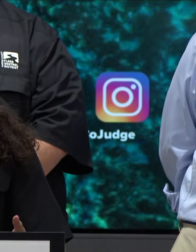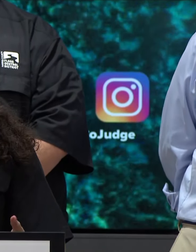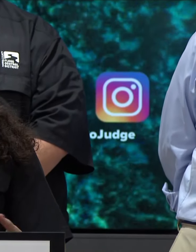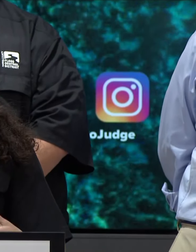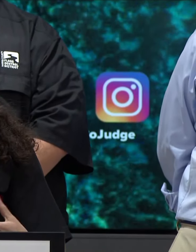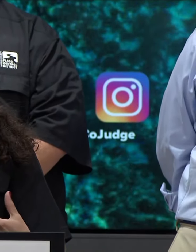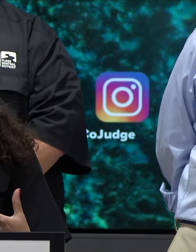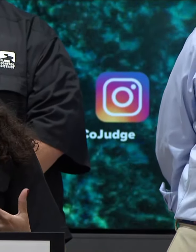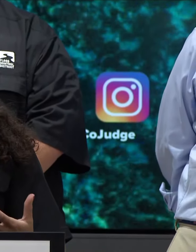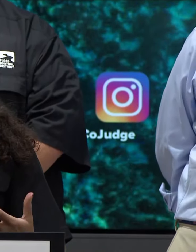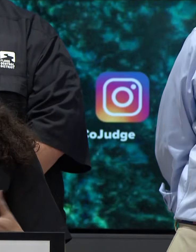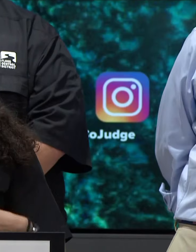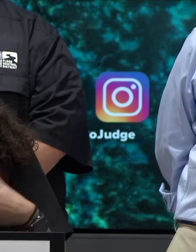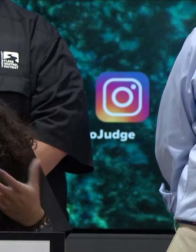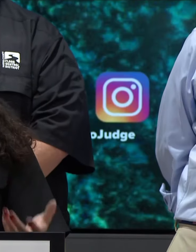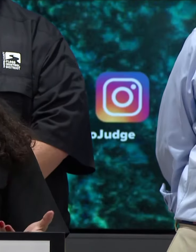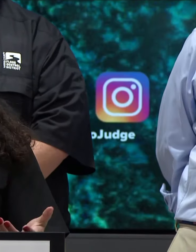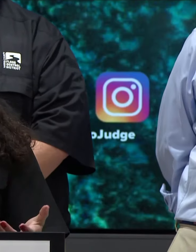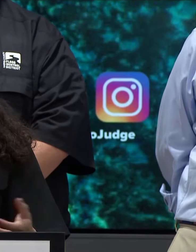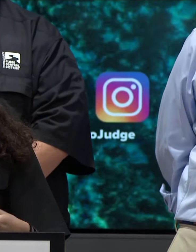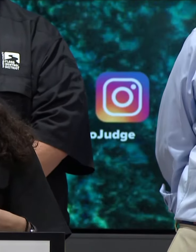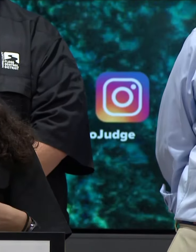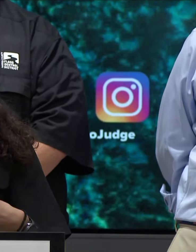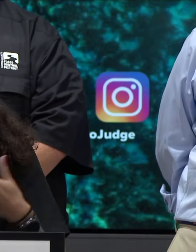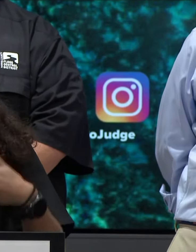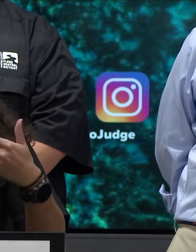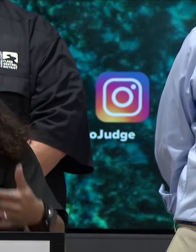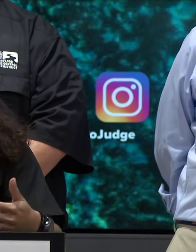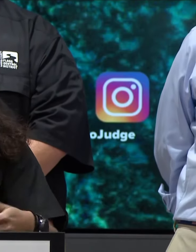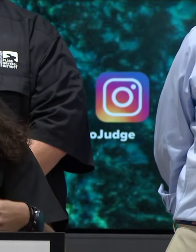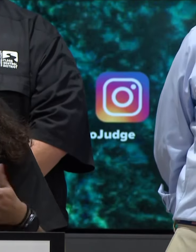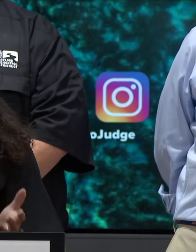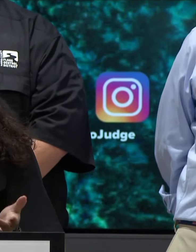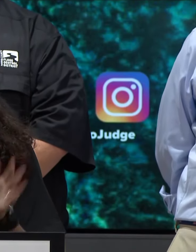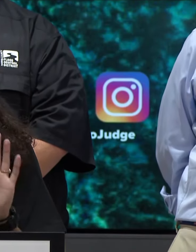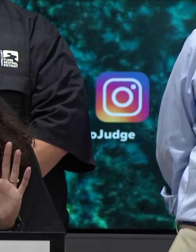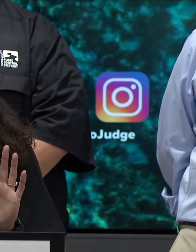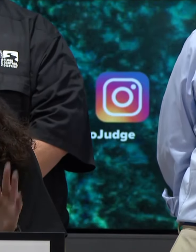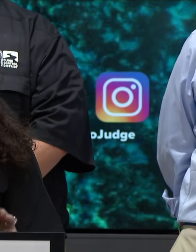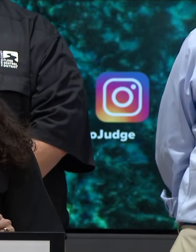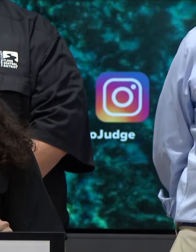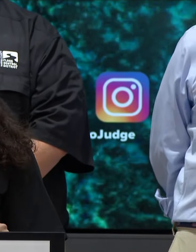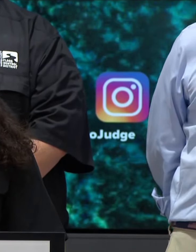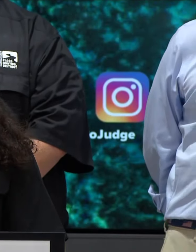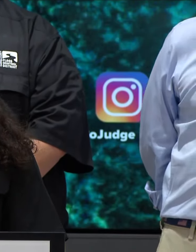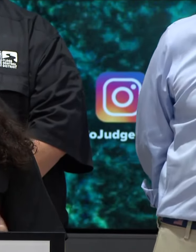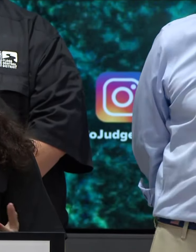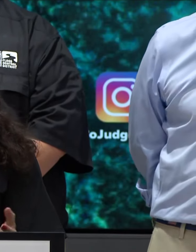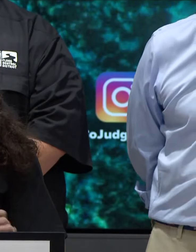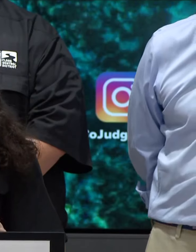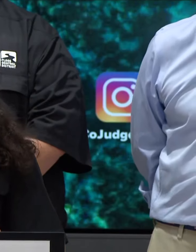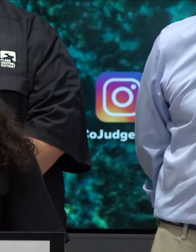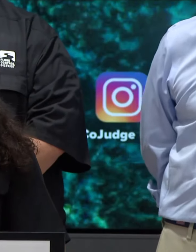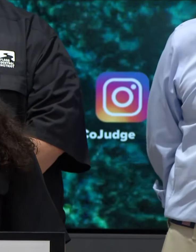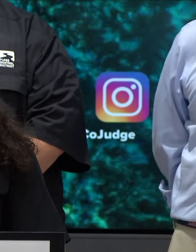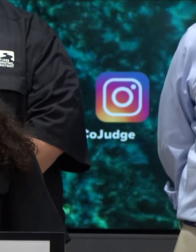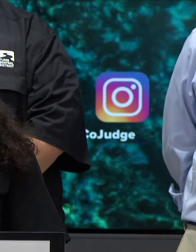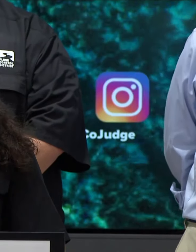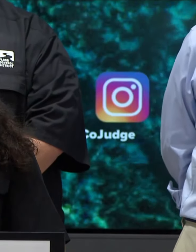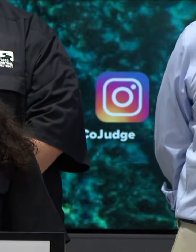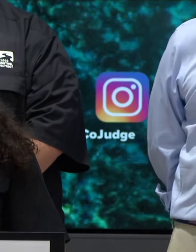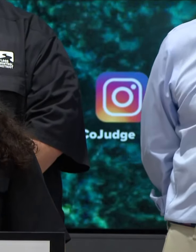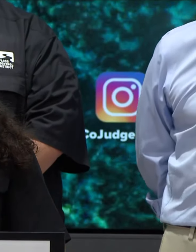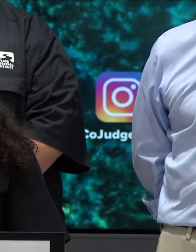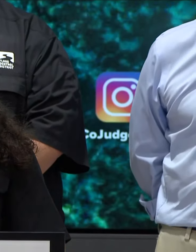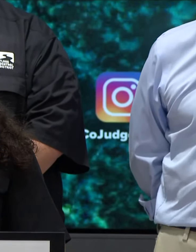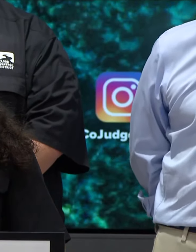alimentos perecederos y no tienen luz, los están regalando. Y igual, los que sí tengan luz, lo más seguro es que ya se acabaran los perecederos. Entonces, nos va a tocar acostumbrarnos un